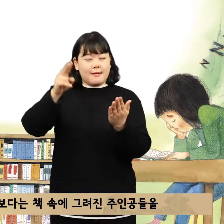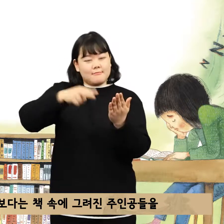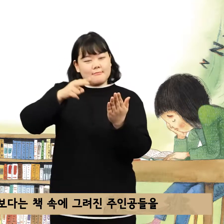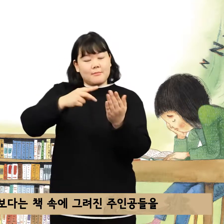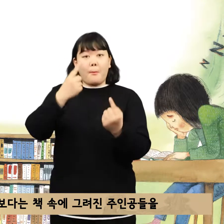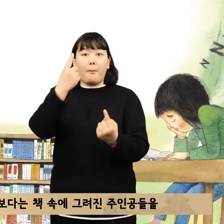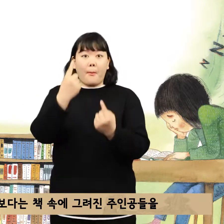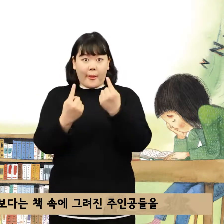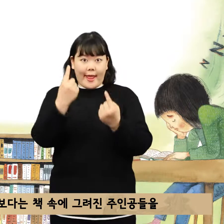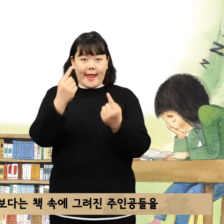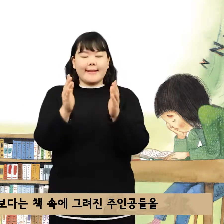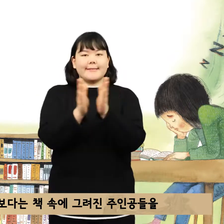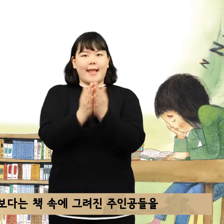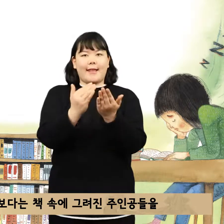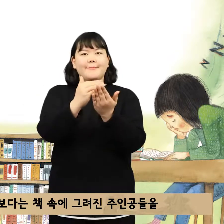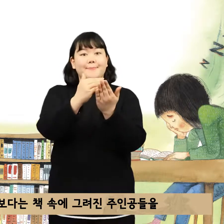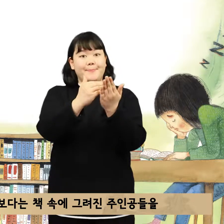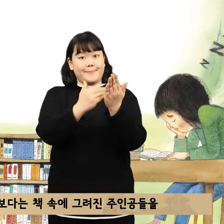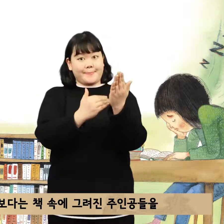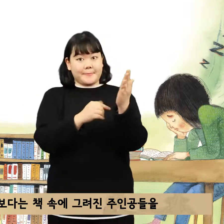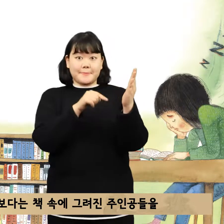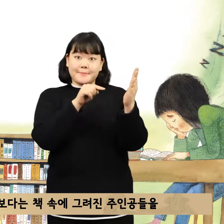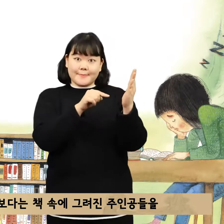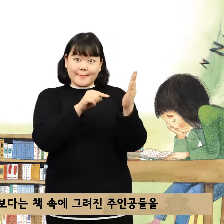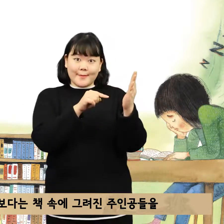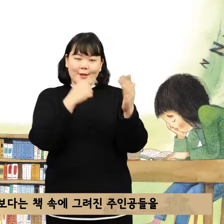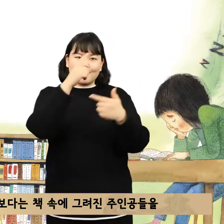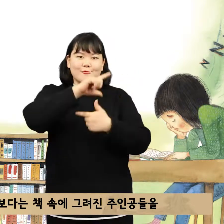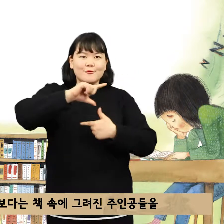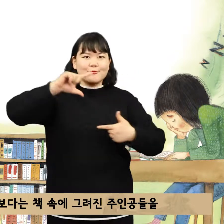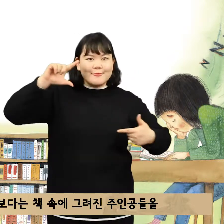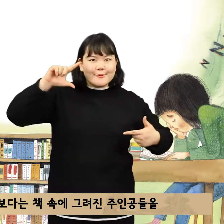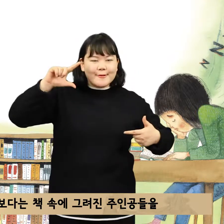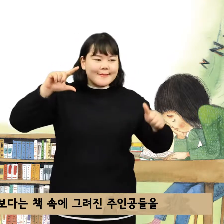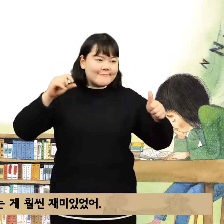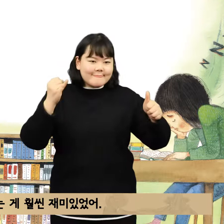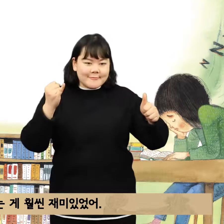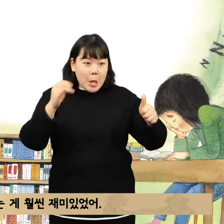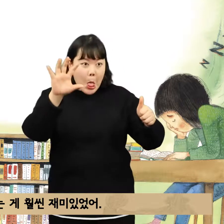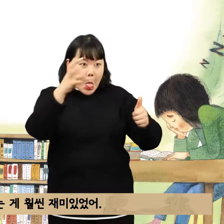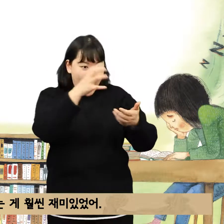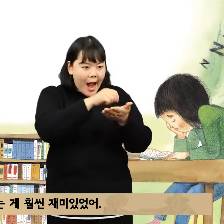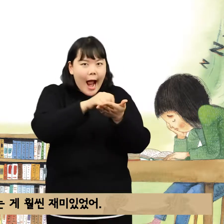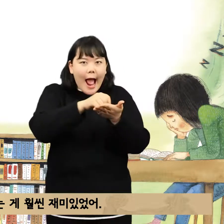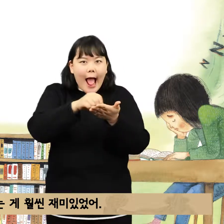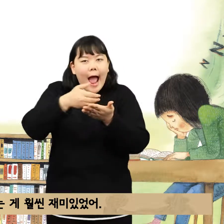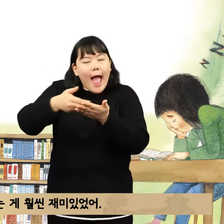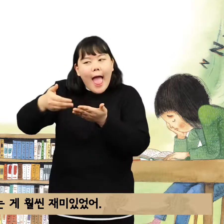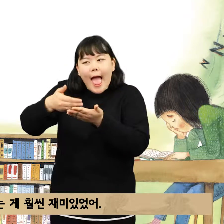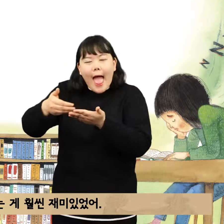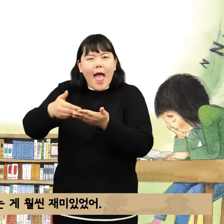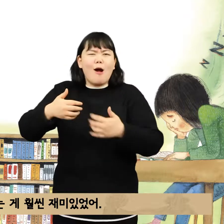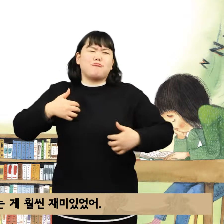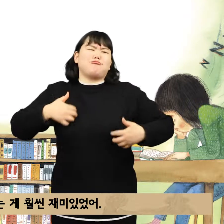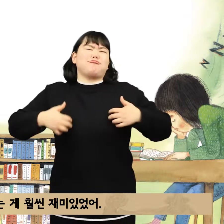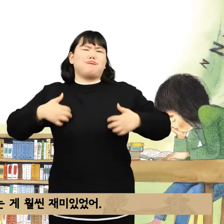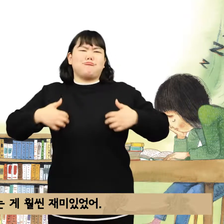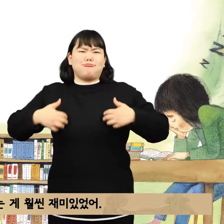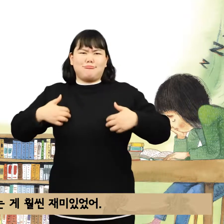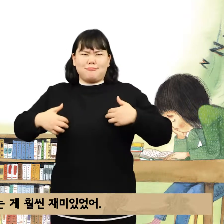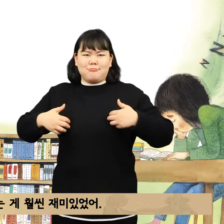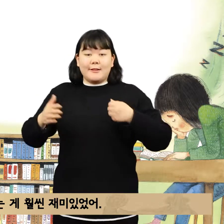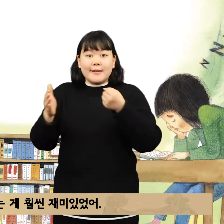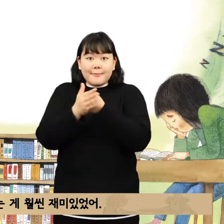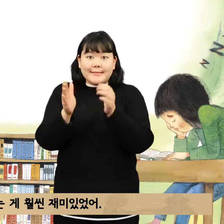정민이는 책을 읽는 것보다는 책 속에 그려진 주인공들을 따라 그리는 게 훨씬 재미있었어.